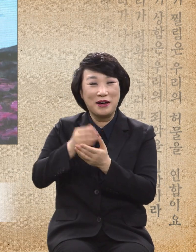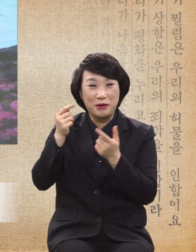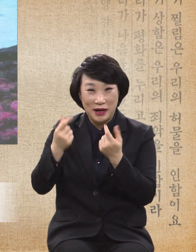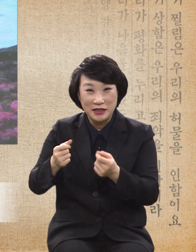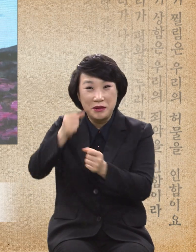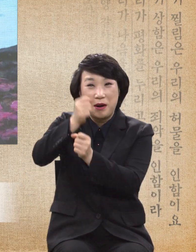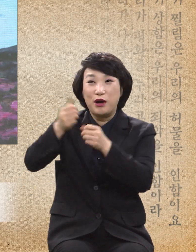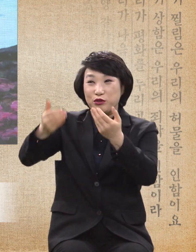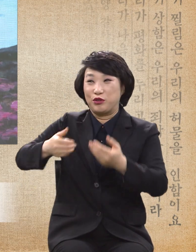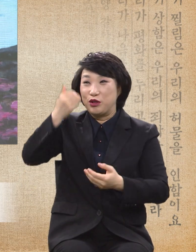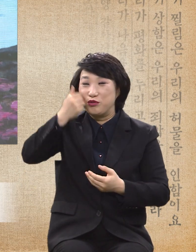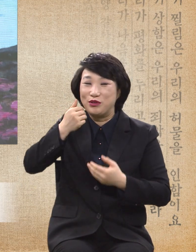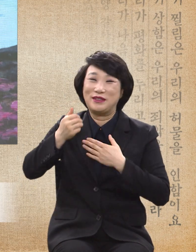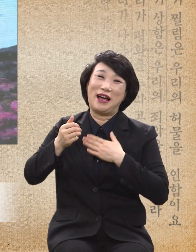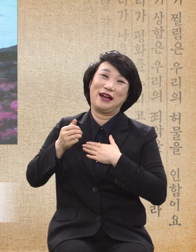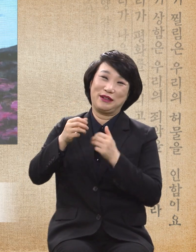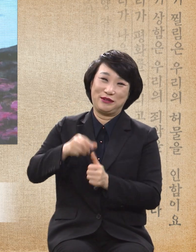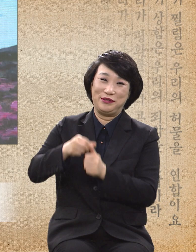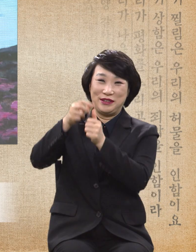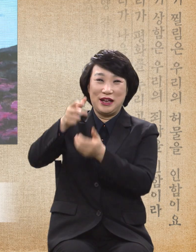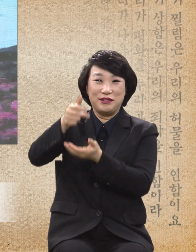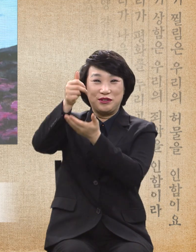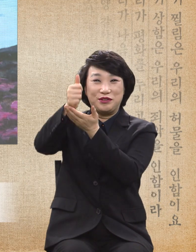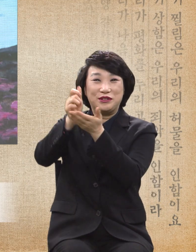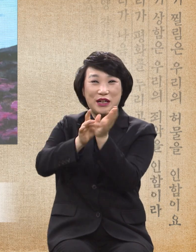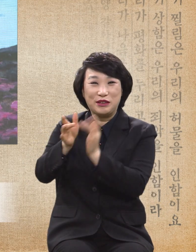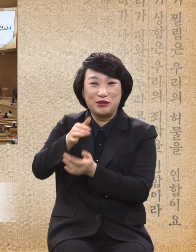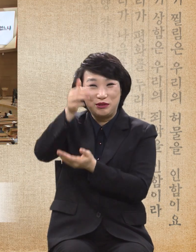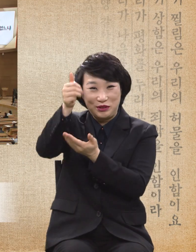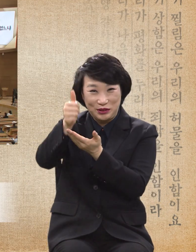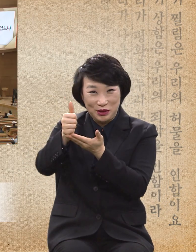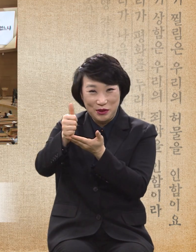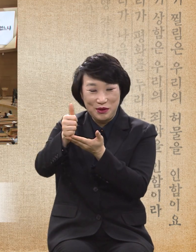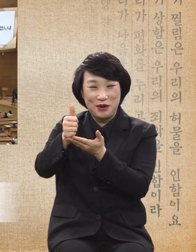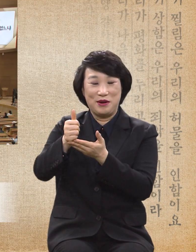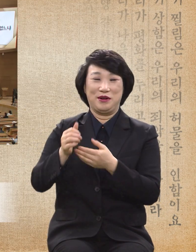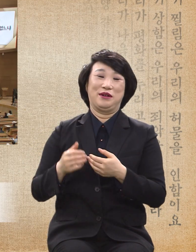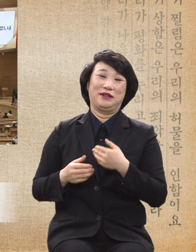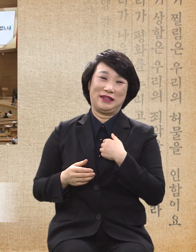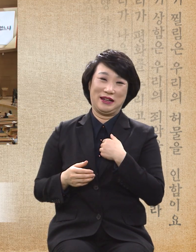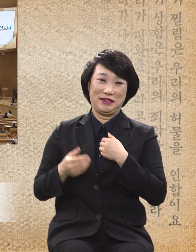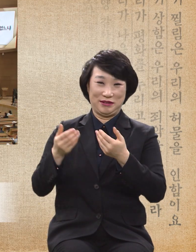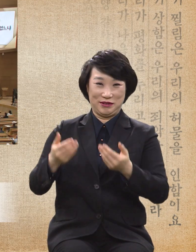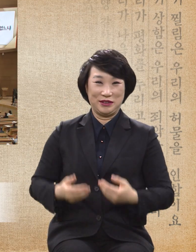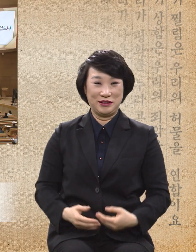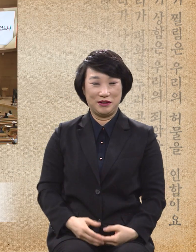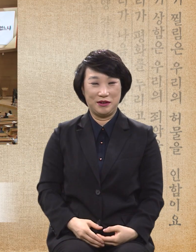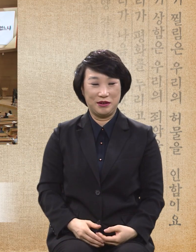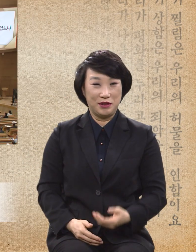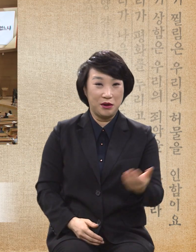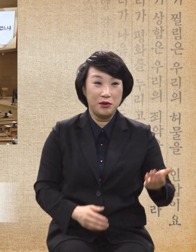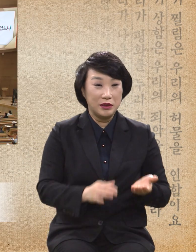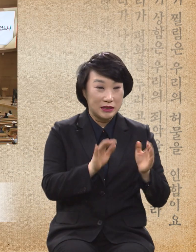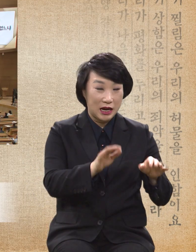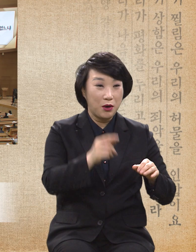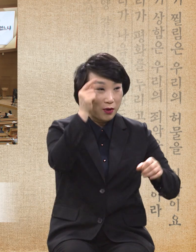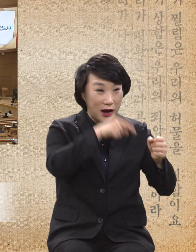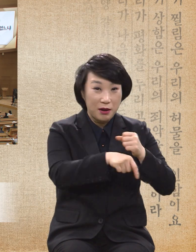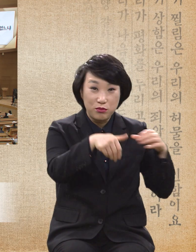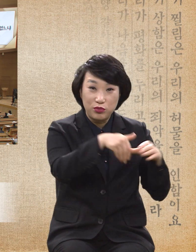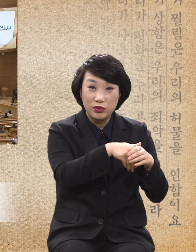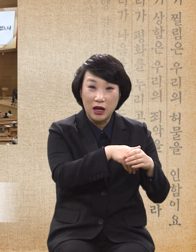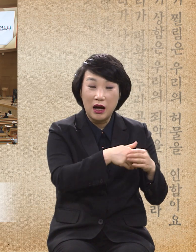만들어 주셨느냐? 나의 구세주 예수 그리스도. 이게 과학 문명이 하는 일이